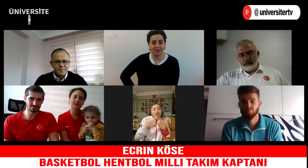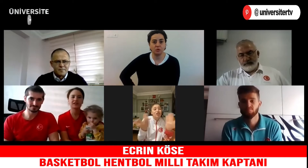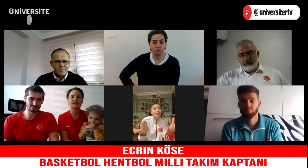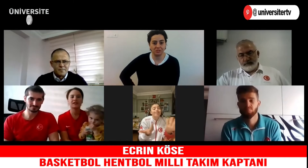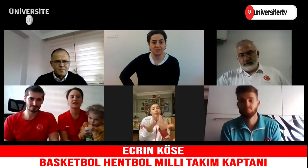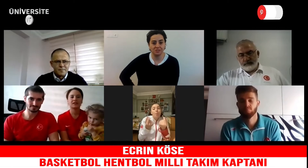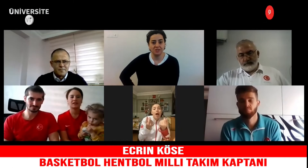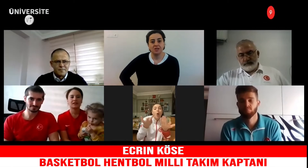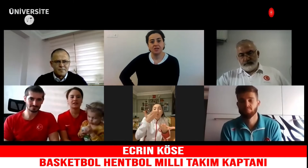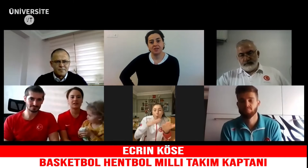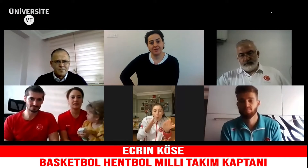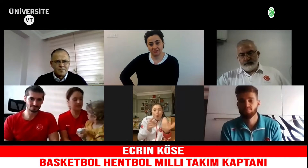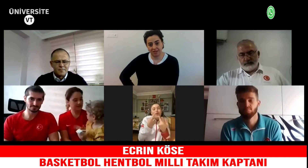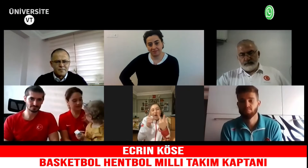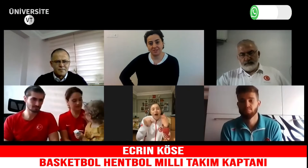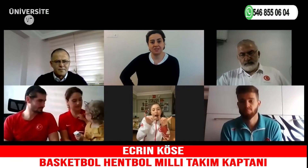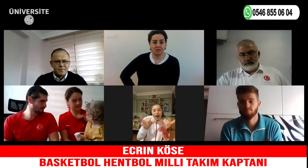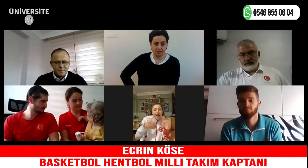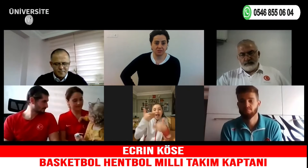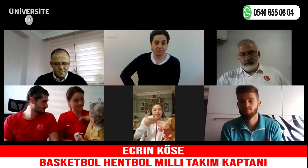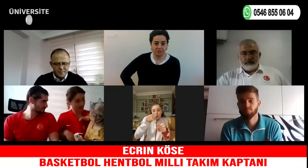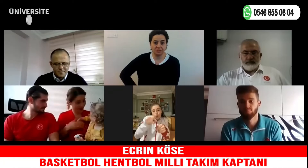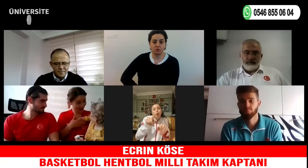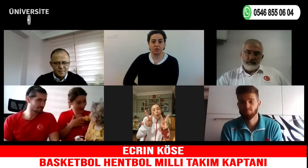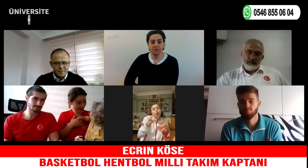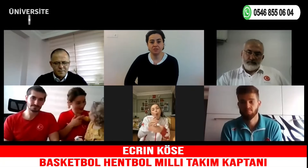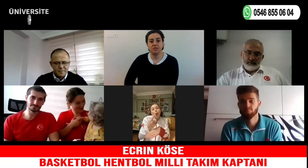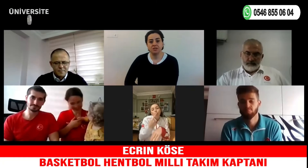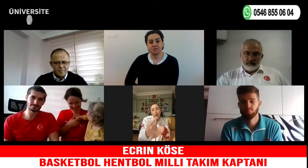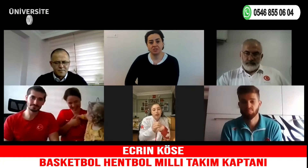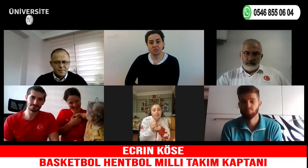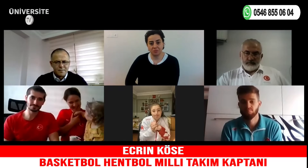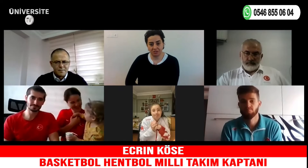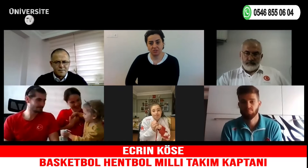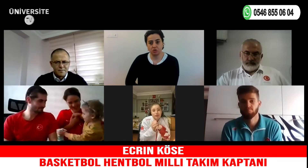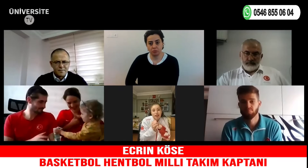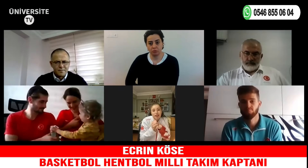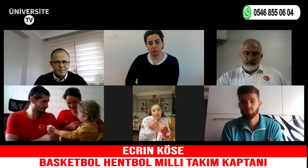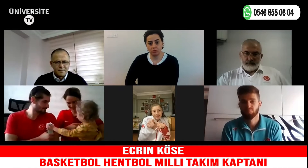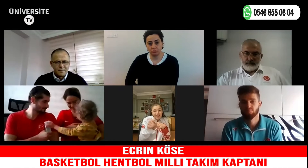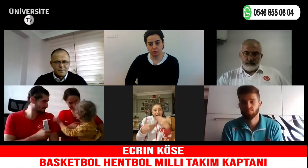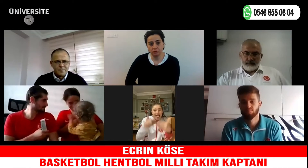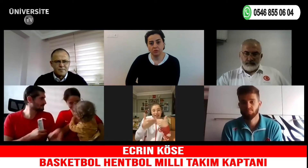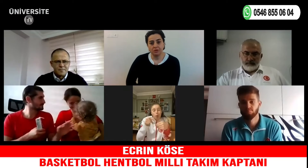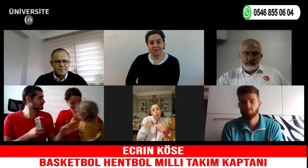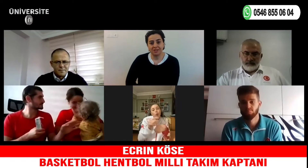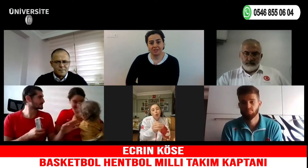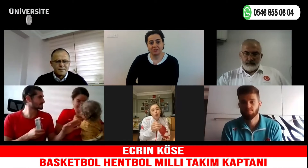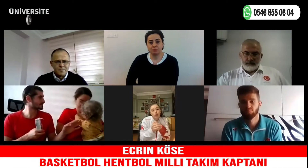ya da engelli olduğu için evde daha kapalı kalıyorlar. Dışarı çıkmaları çok mümkün